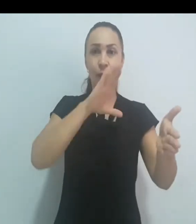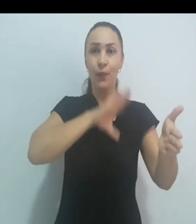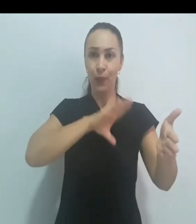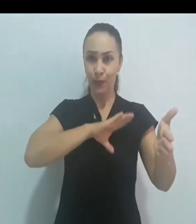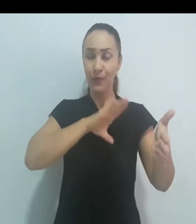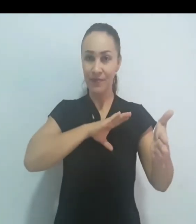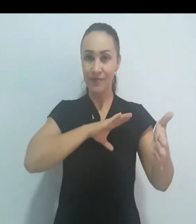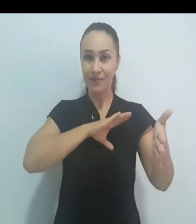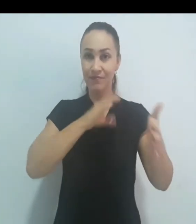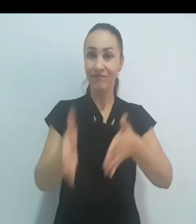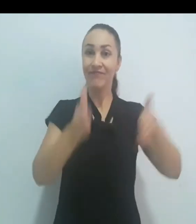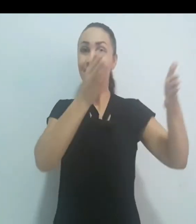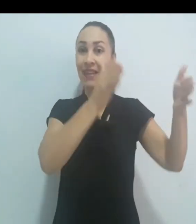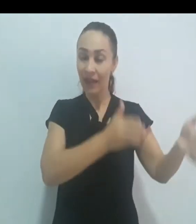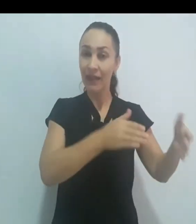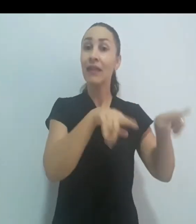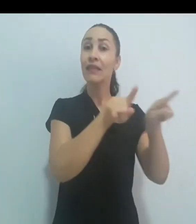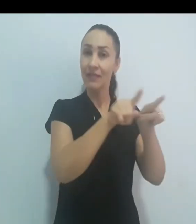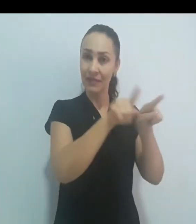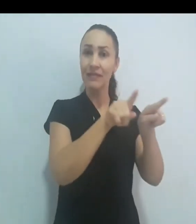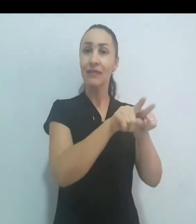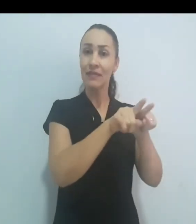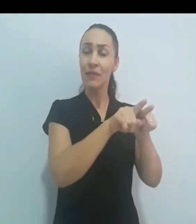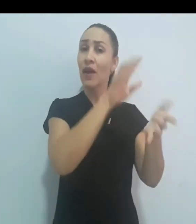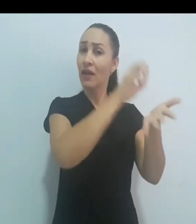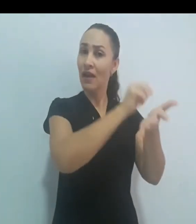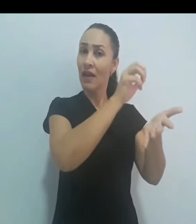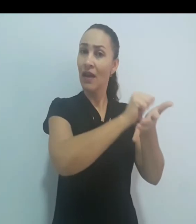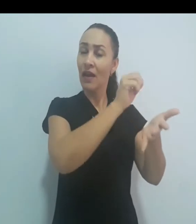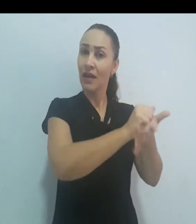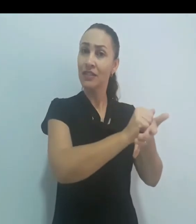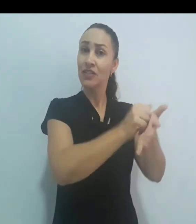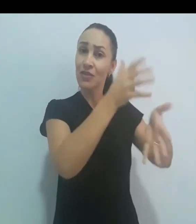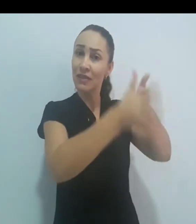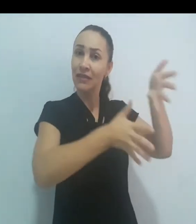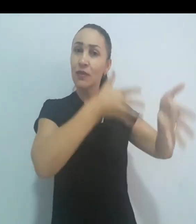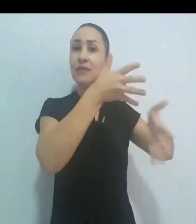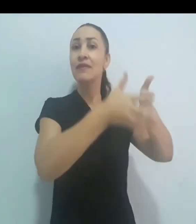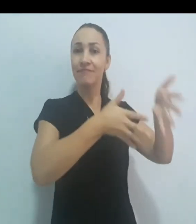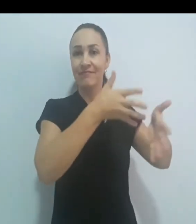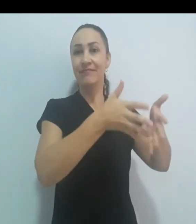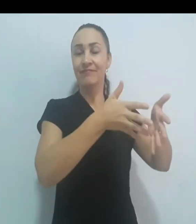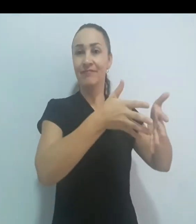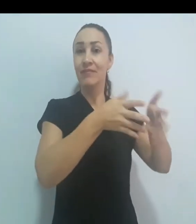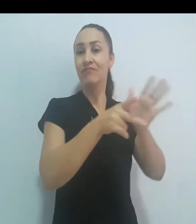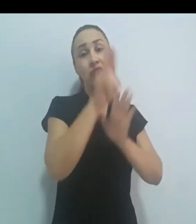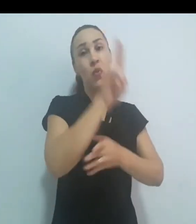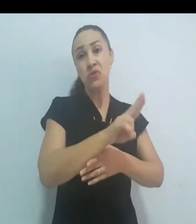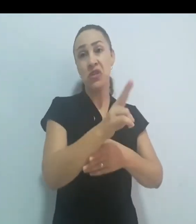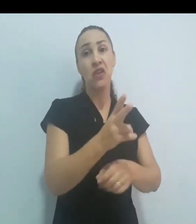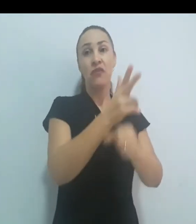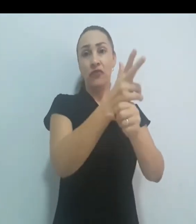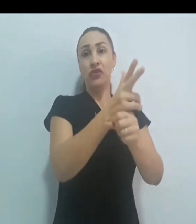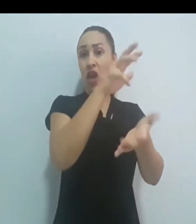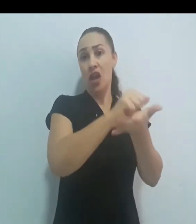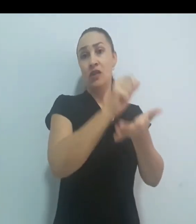língua portuguesa, né? E também com o registro da língua de sinais, e aí nesse caso em